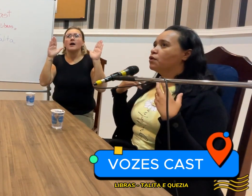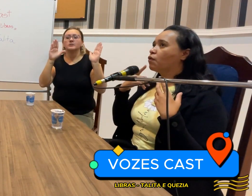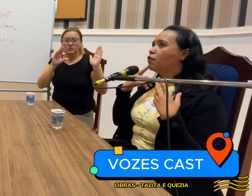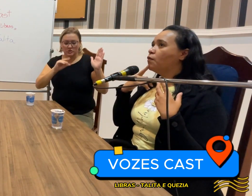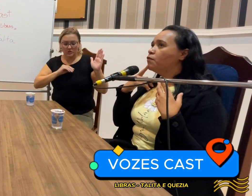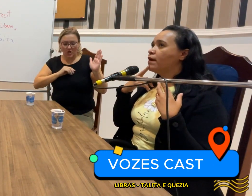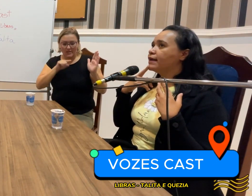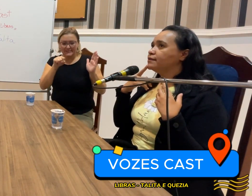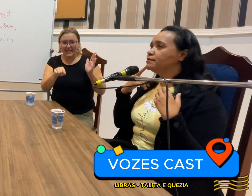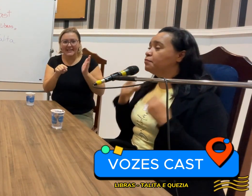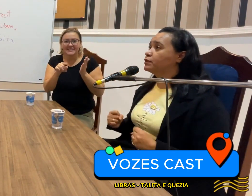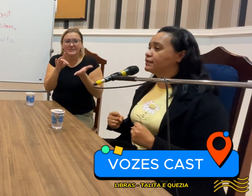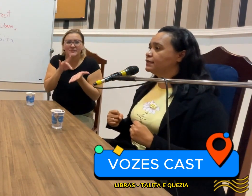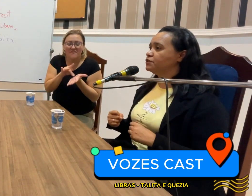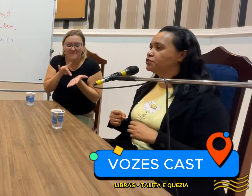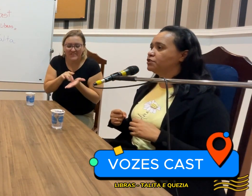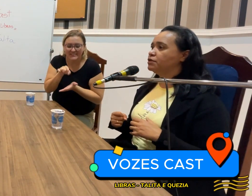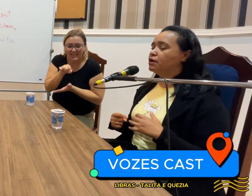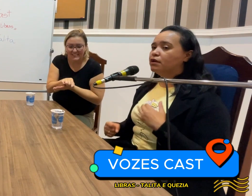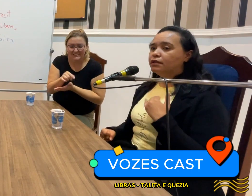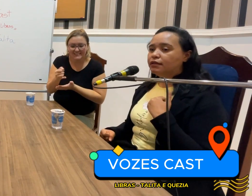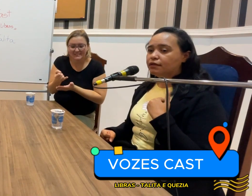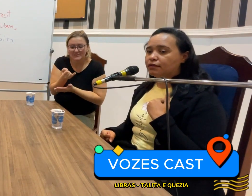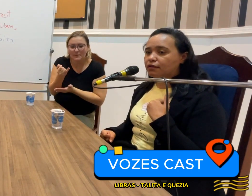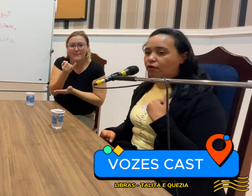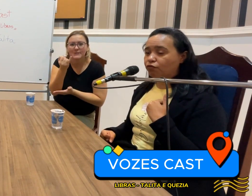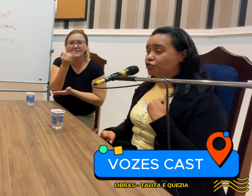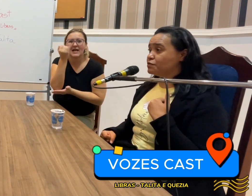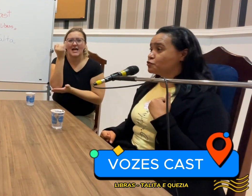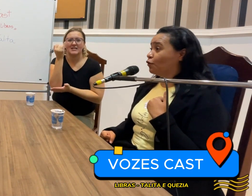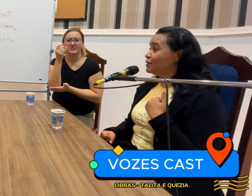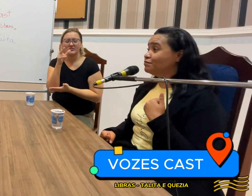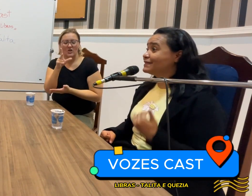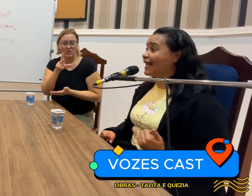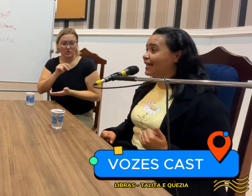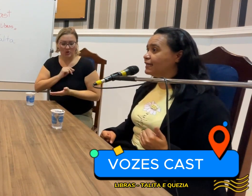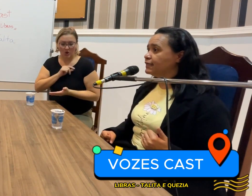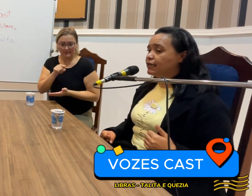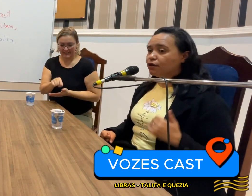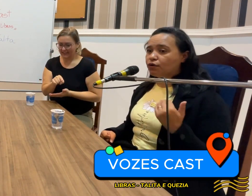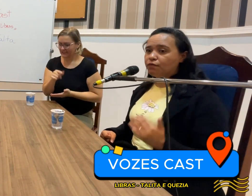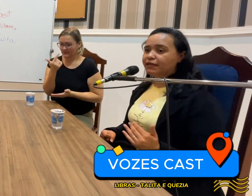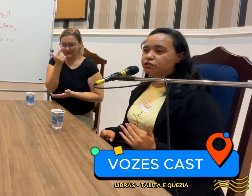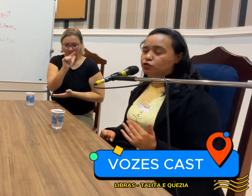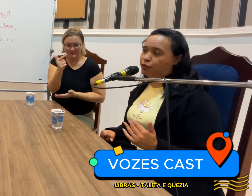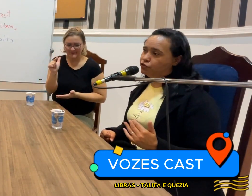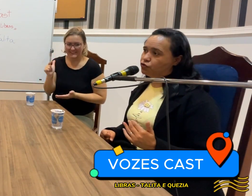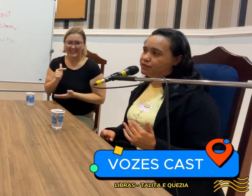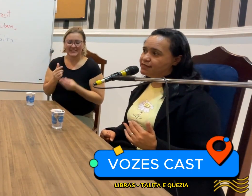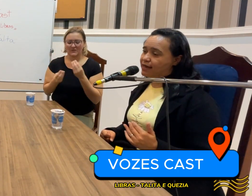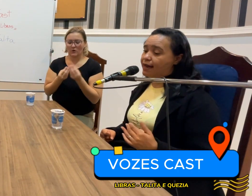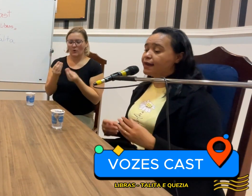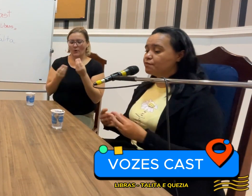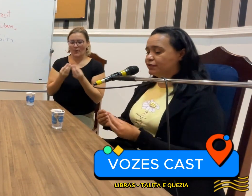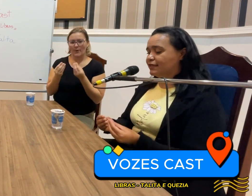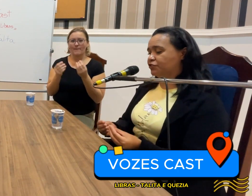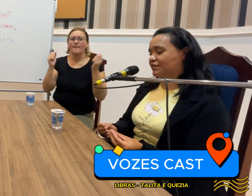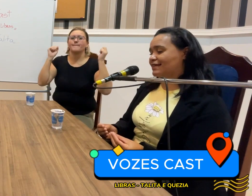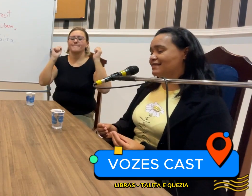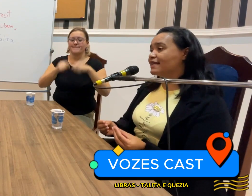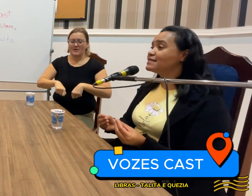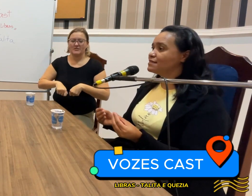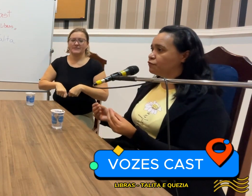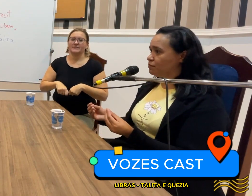verdade. Como é importante. Onde eu estou não tem. Como que a gente pode começar? É